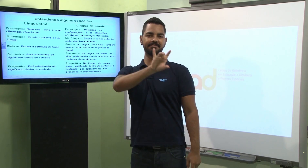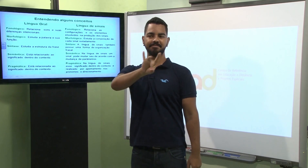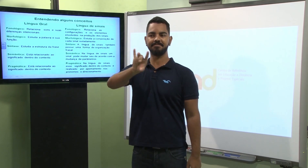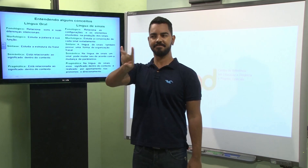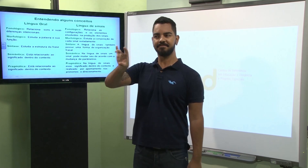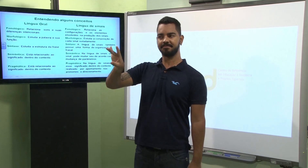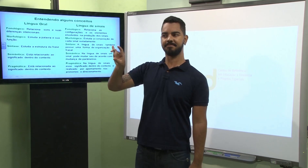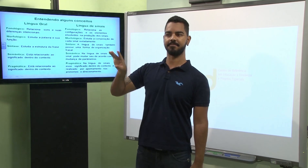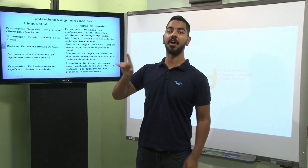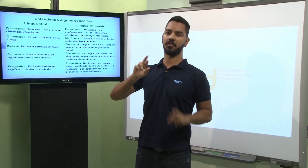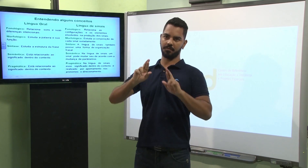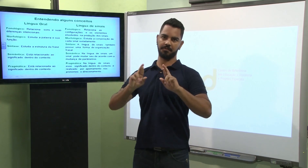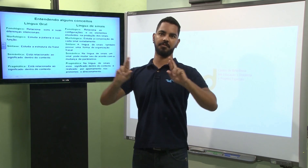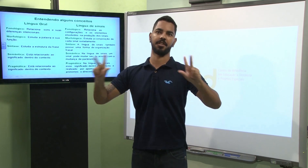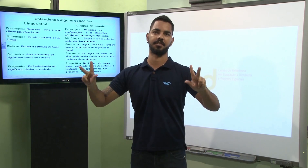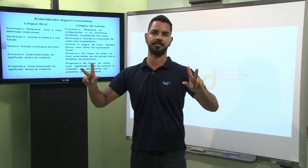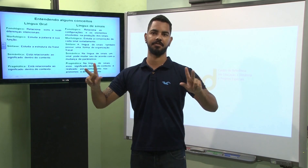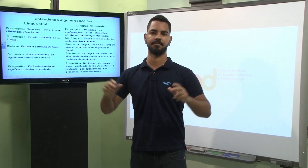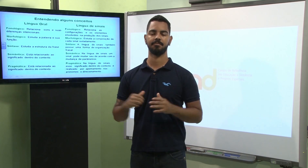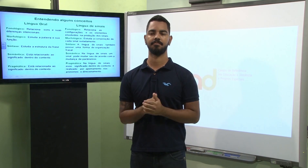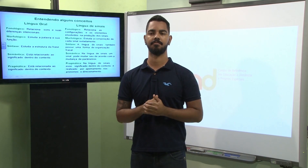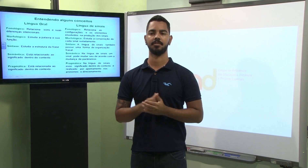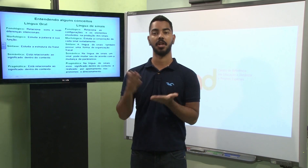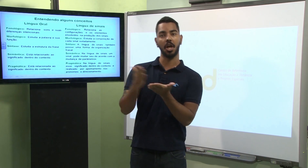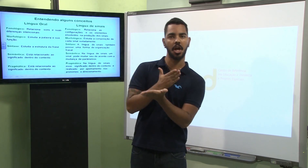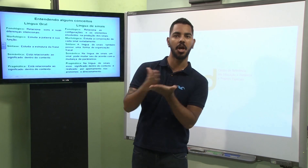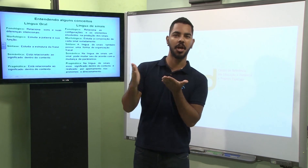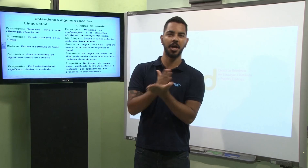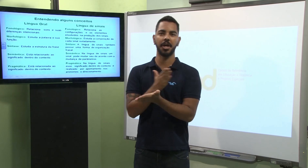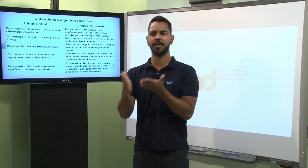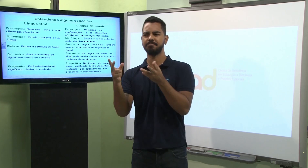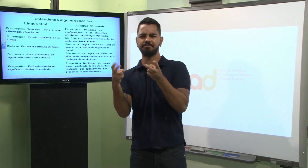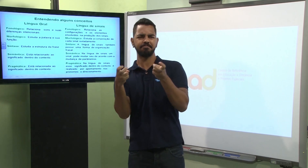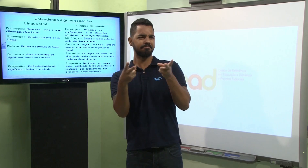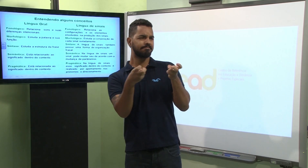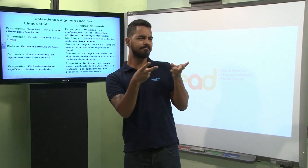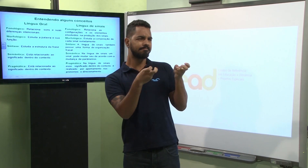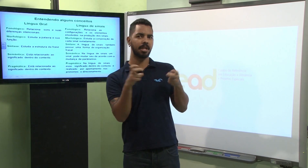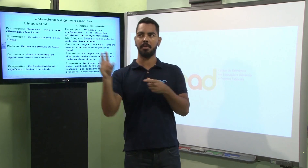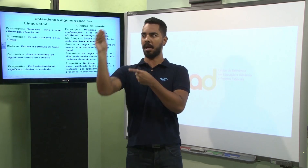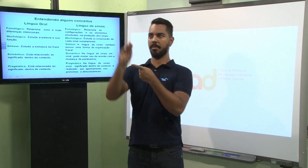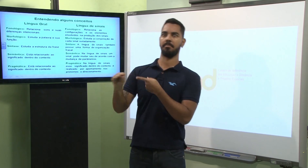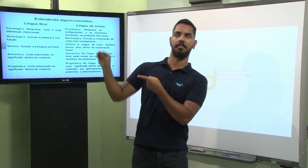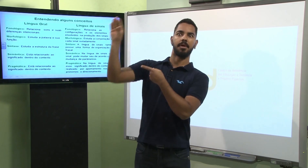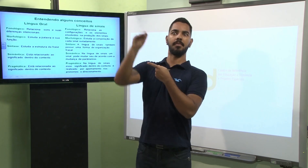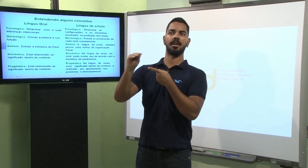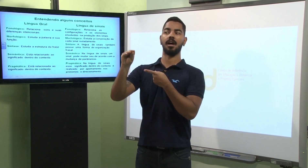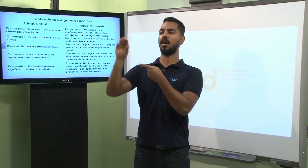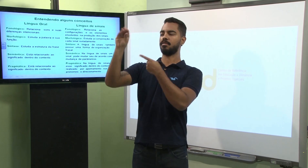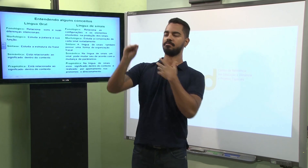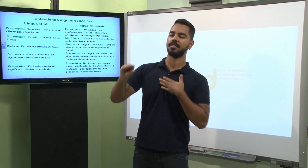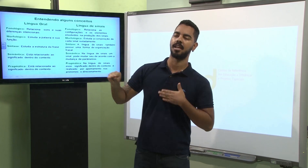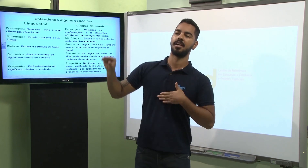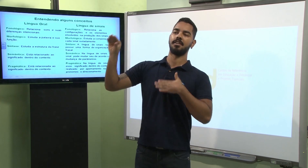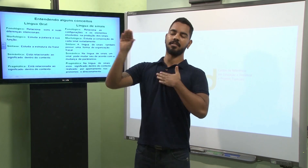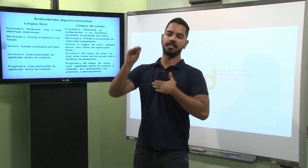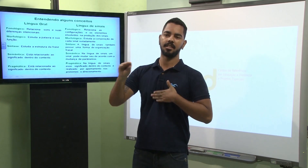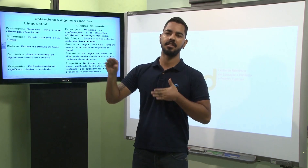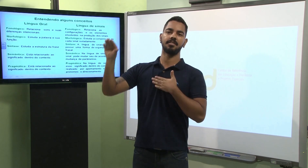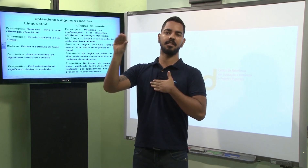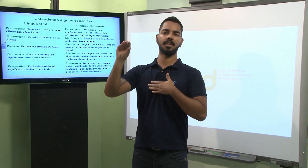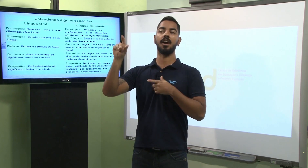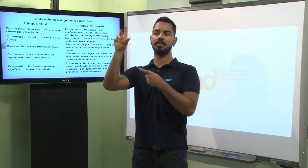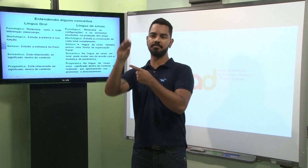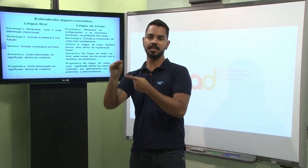nós perceberemos que algumas conversam mais rapidamente, outras mais devagar, outras mais pausadamente. E nesse sentido,